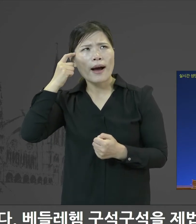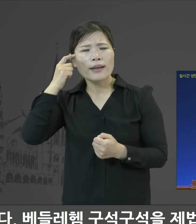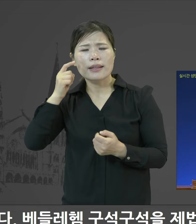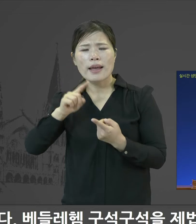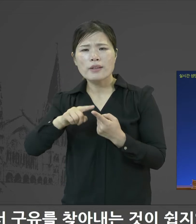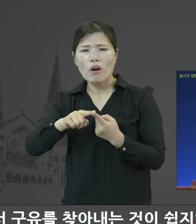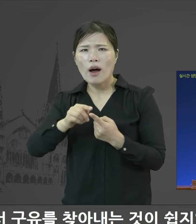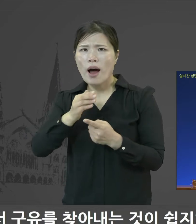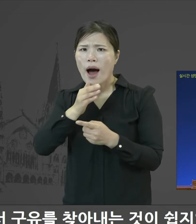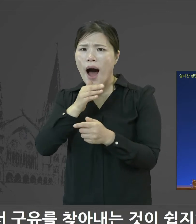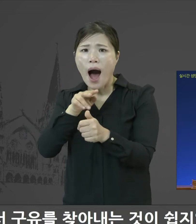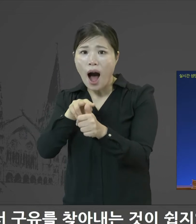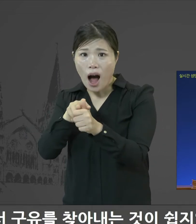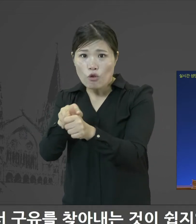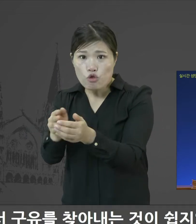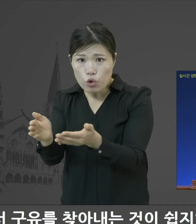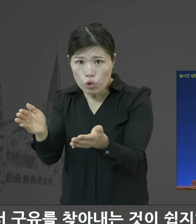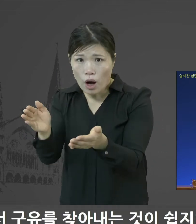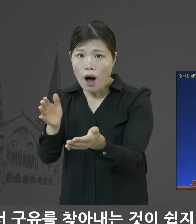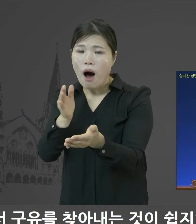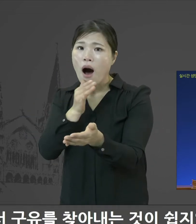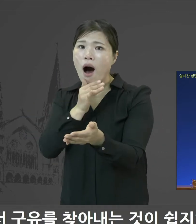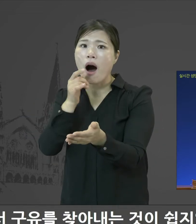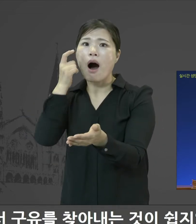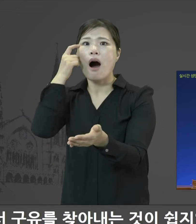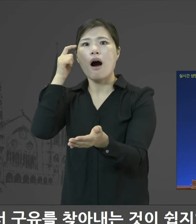순간 예수님이 계신 그 구유가